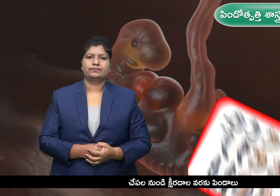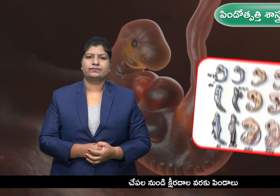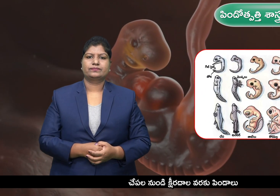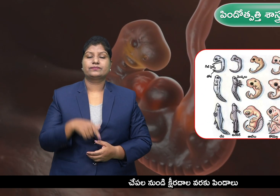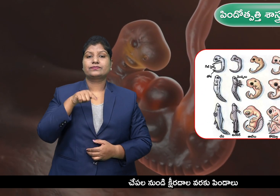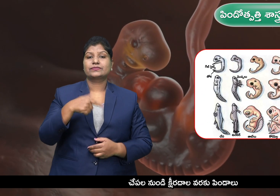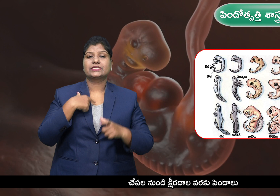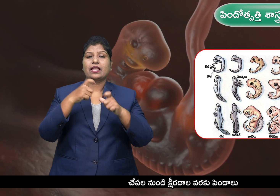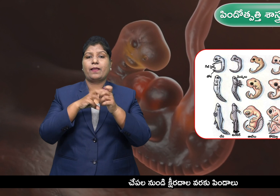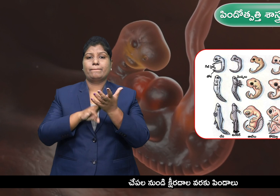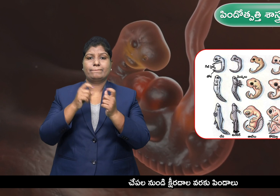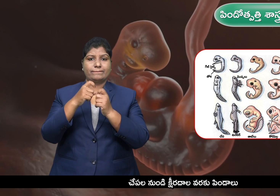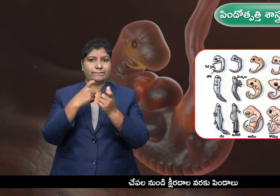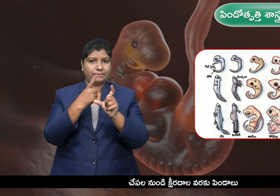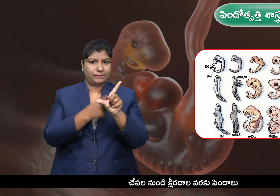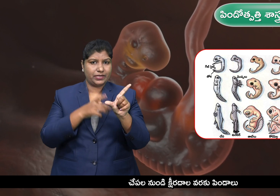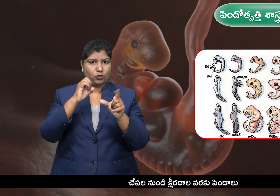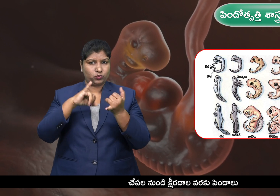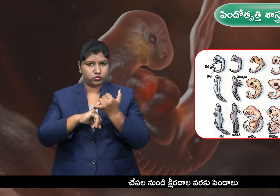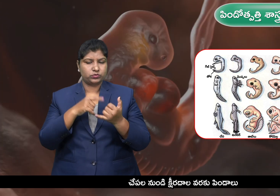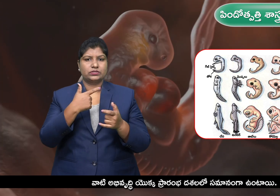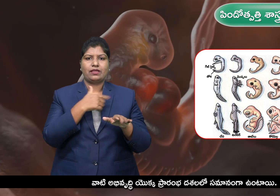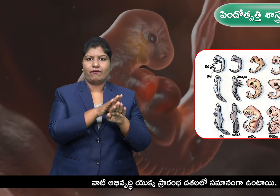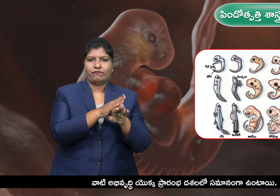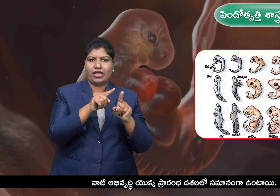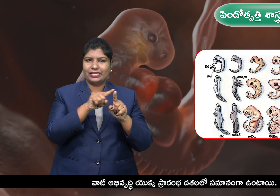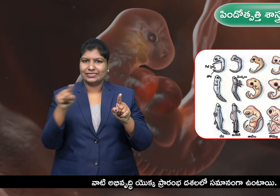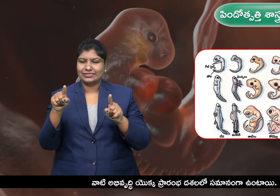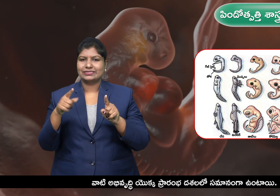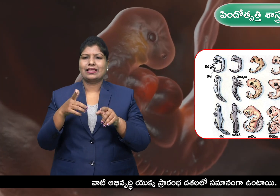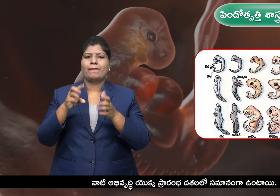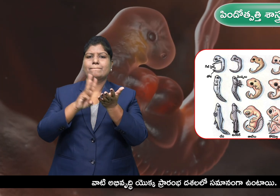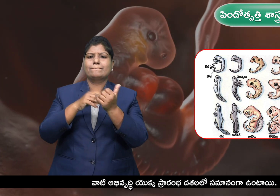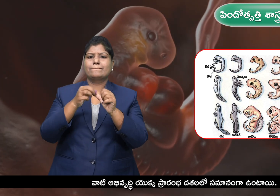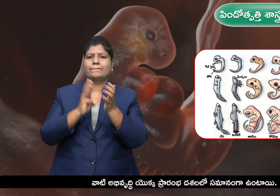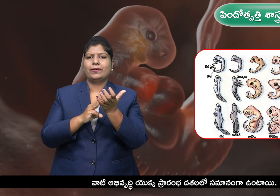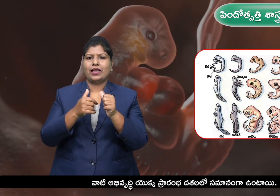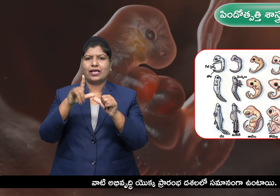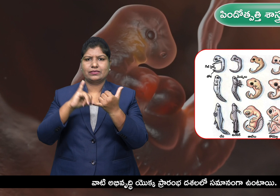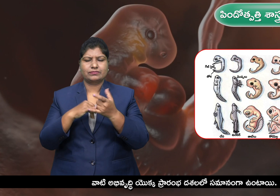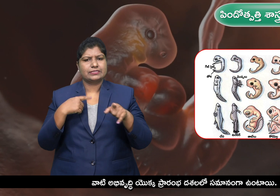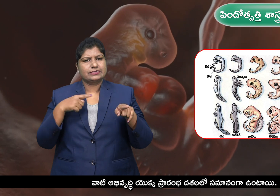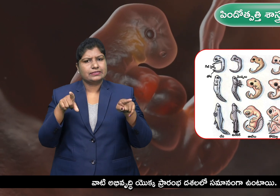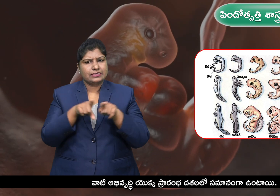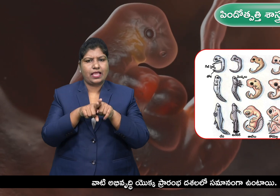చేపల నుండి క్షీరదాల వరకు పిండాలు వాటి అభివృద్ధి యొక్క ప్రారంభ దశలలో సమానంగా ఉంటాయి.